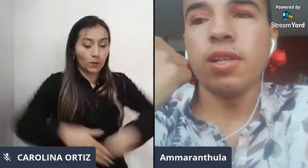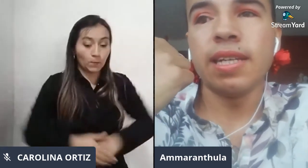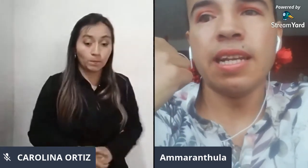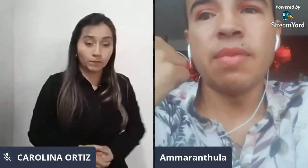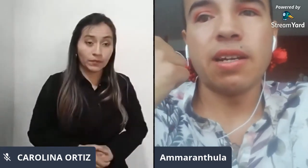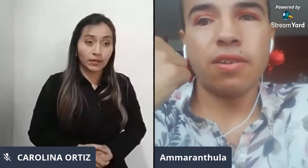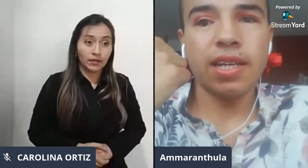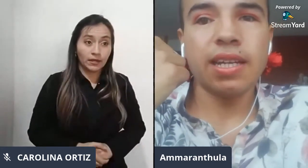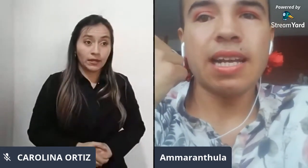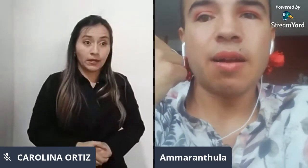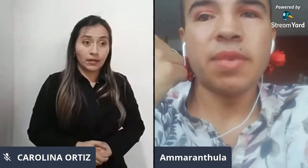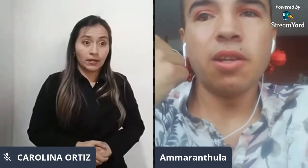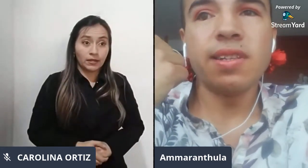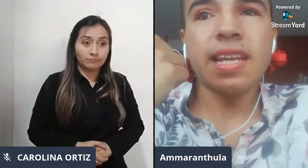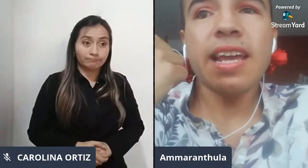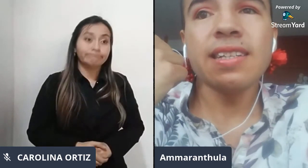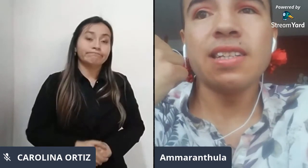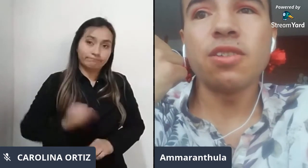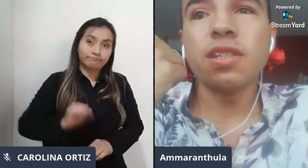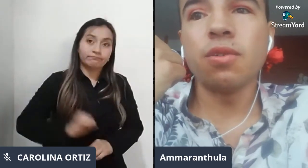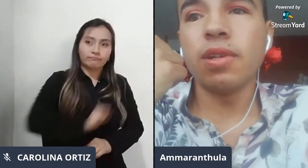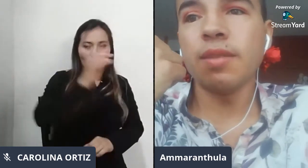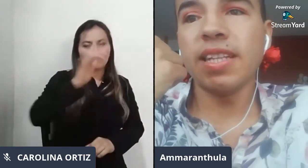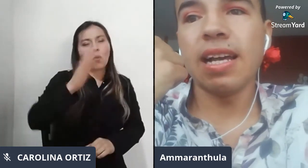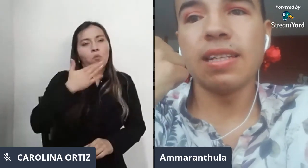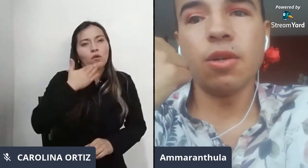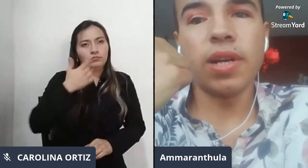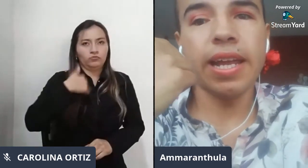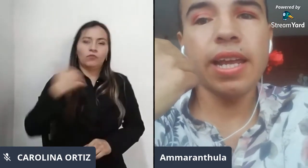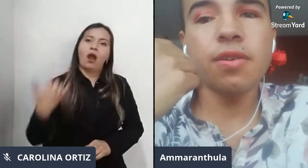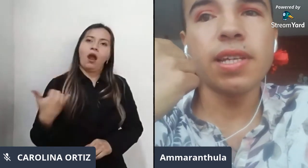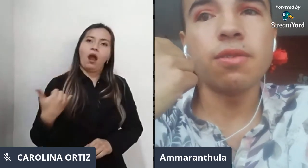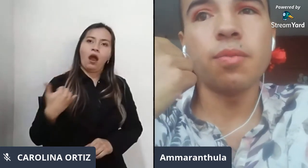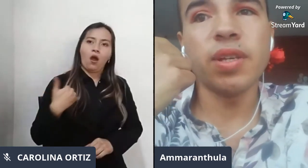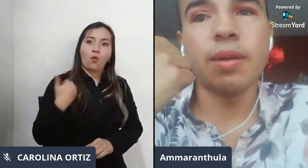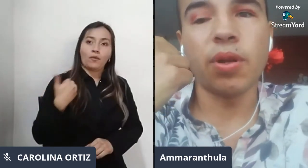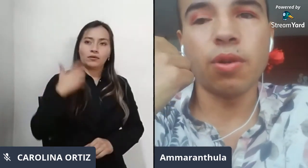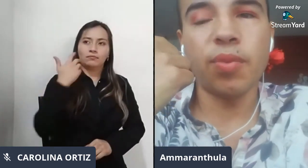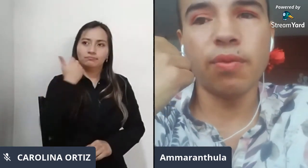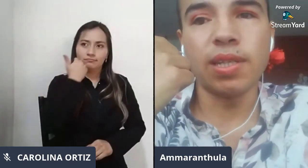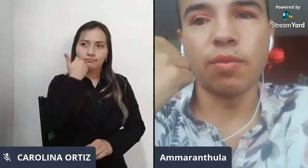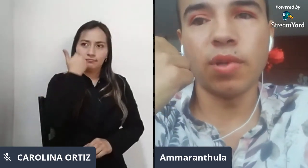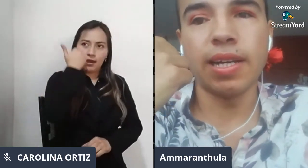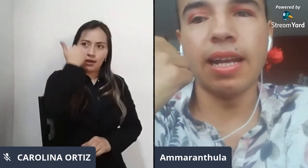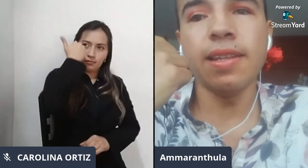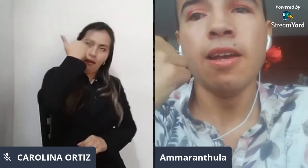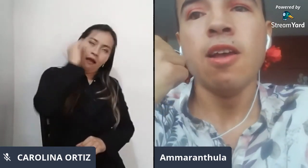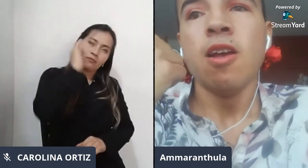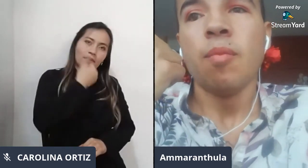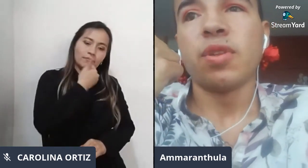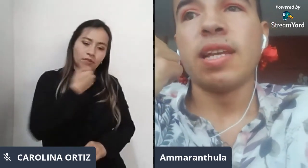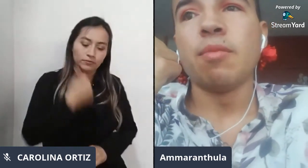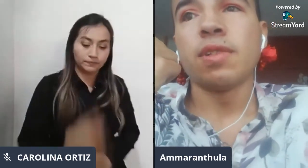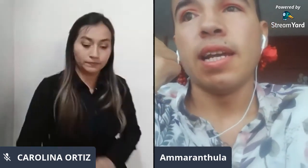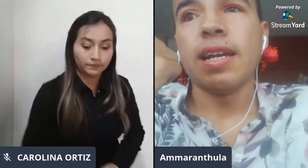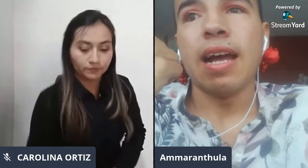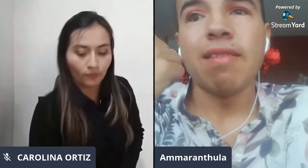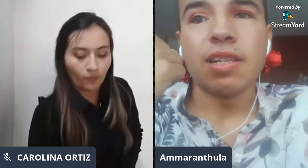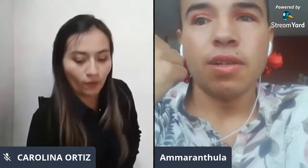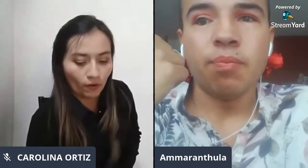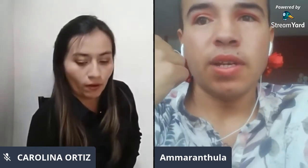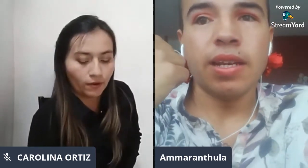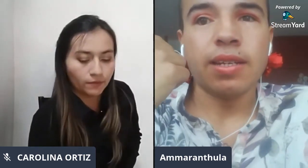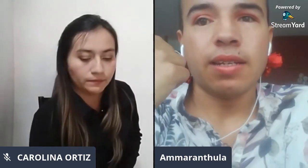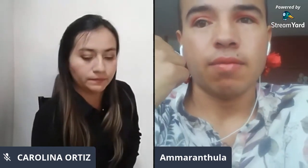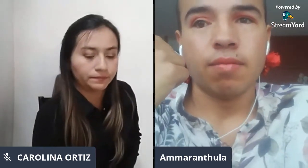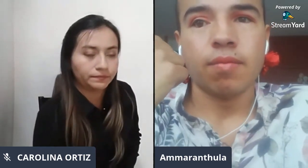Claramente esto lo hice en el marco de ya mi adultez, entonces tuve unas ventajas sobre ello, que eso pues de pronto lo profundicemos más adelante. Digamos que